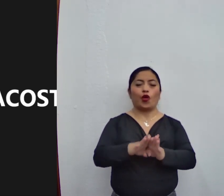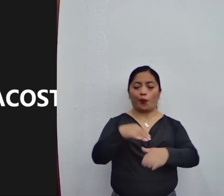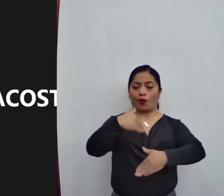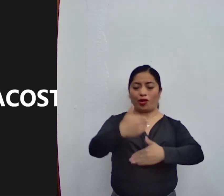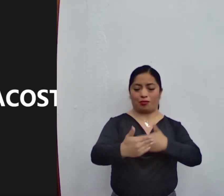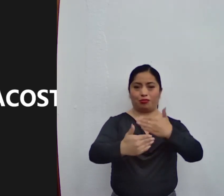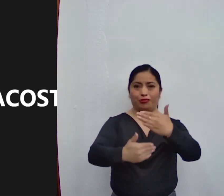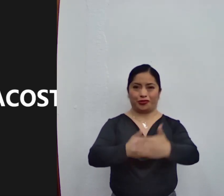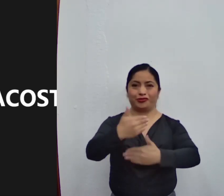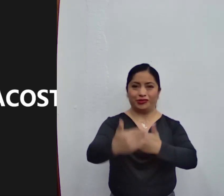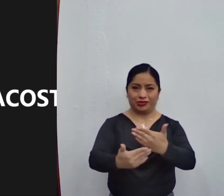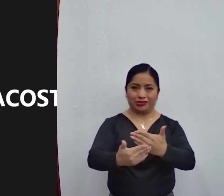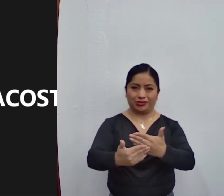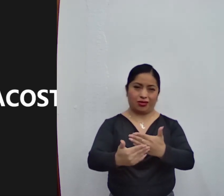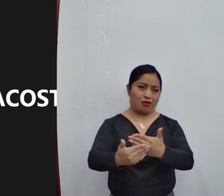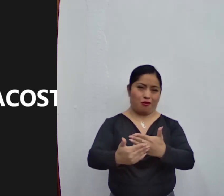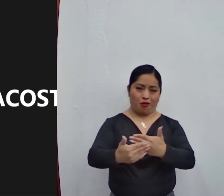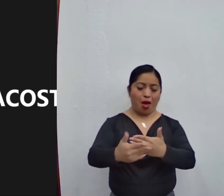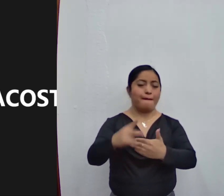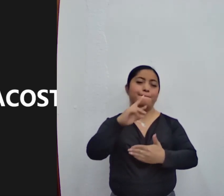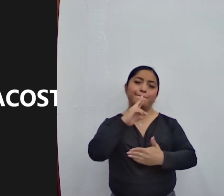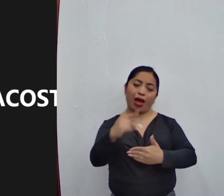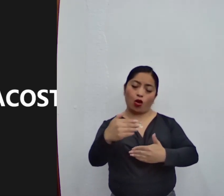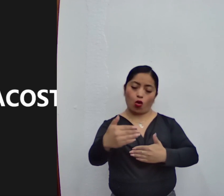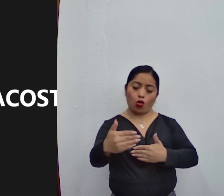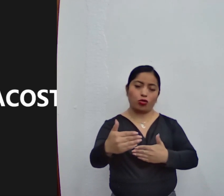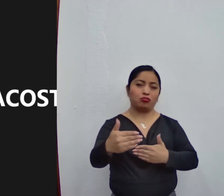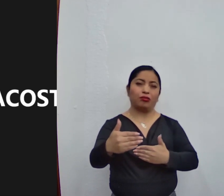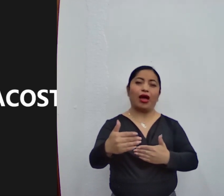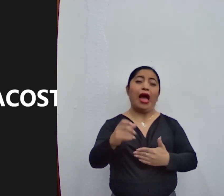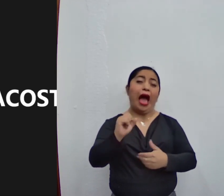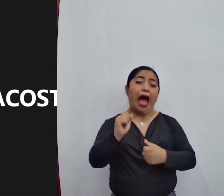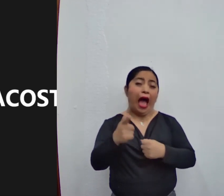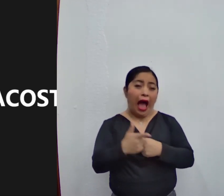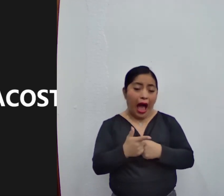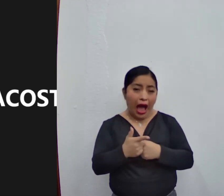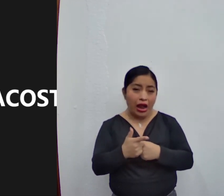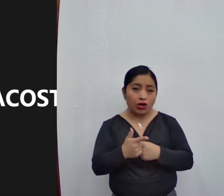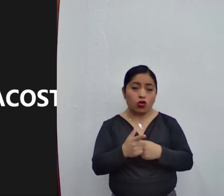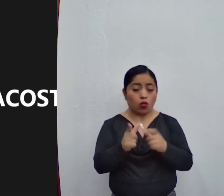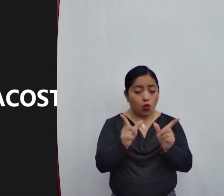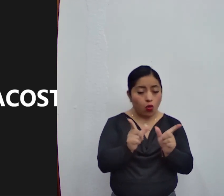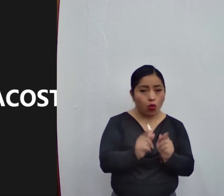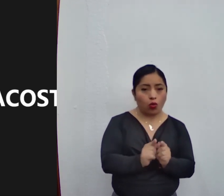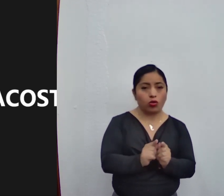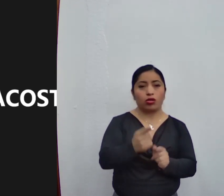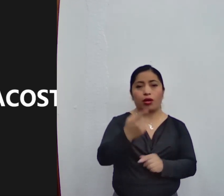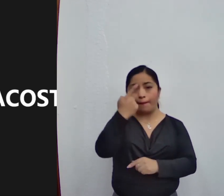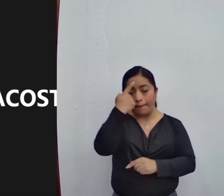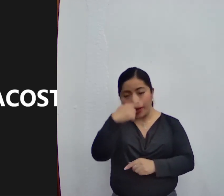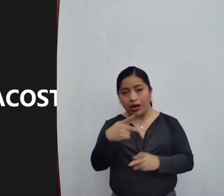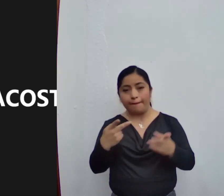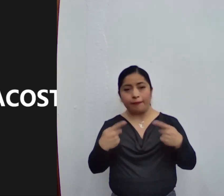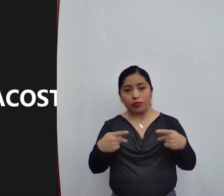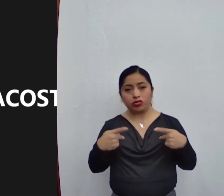hiciera una buena campaña con los criterios de la discapacidad,